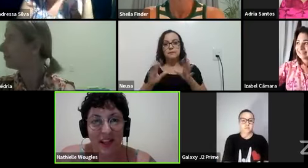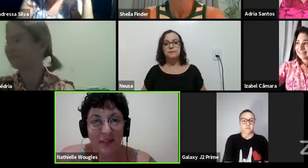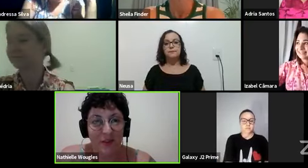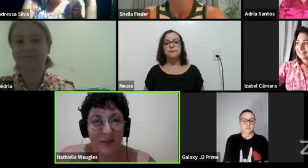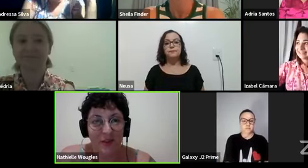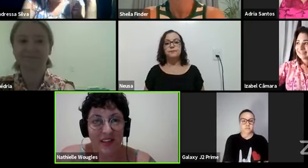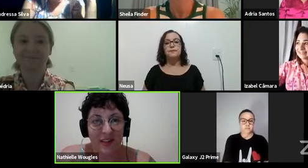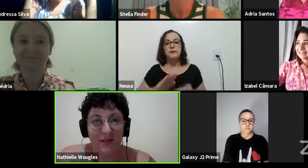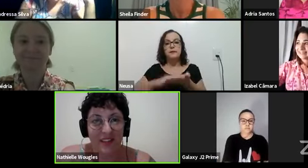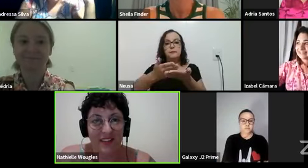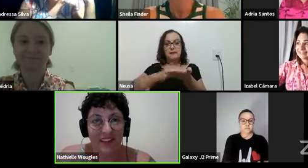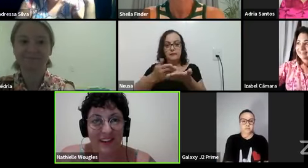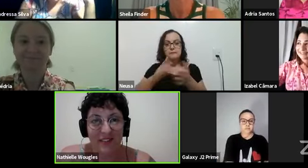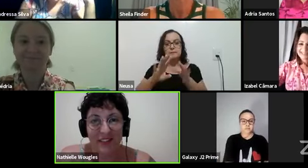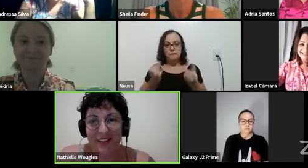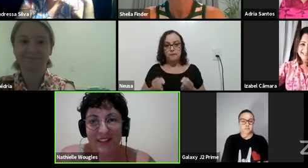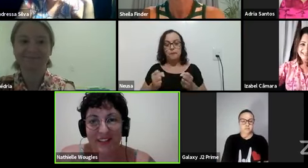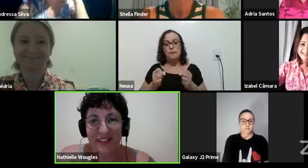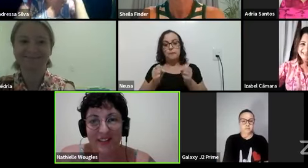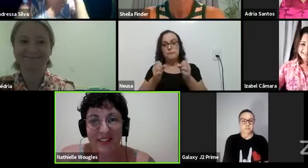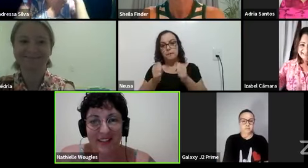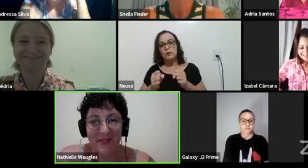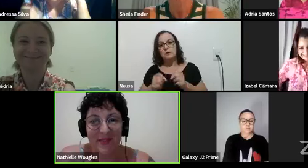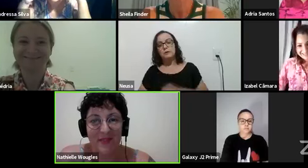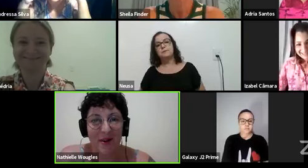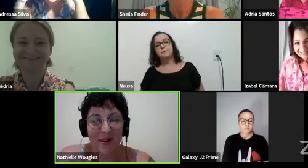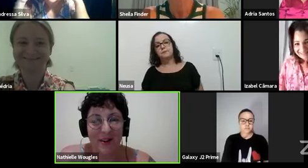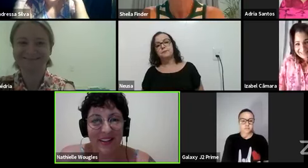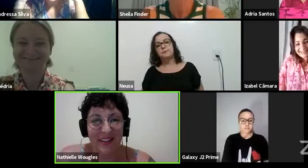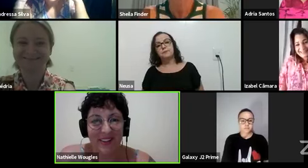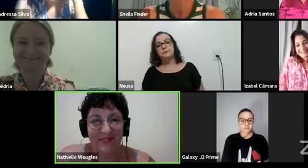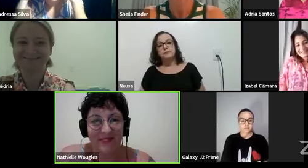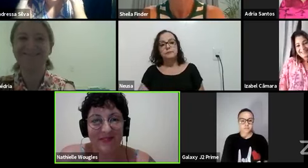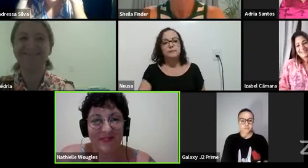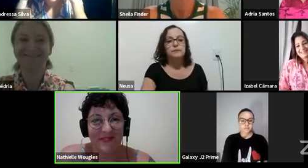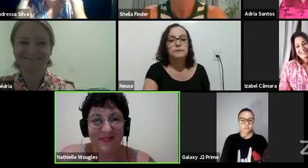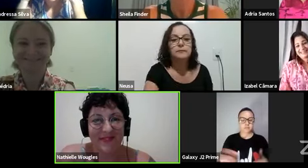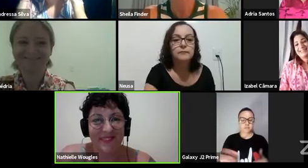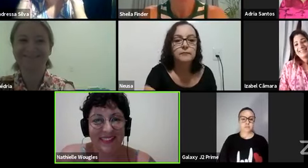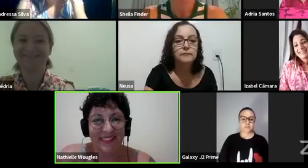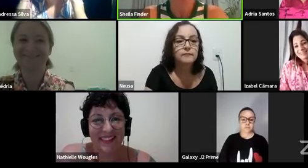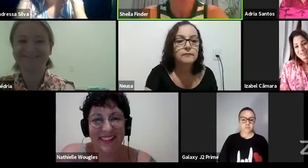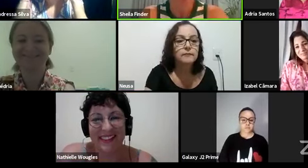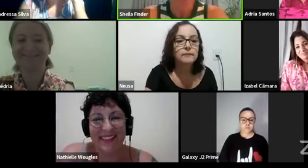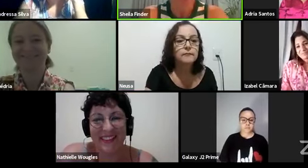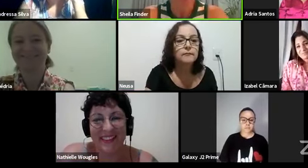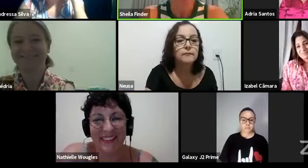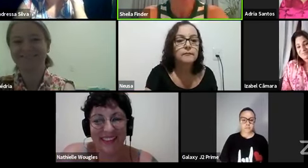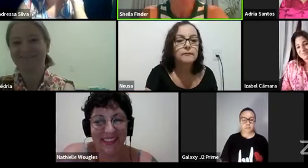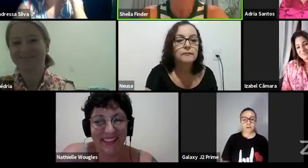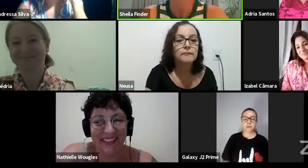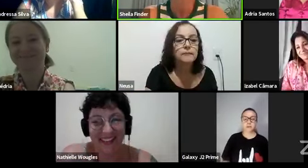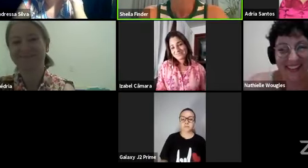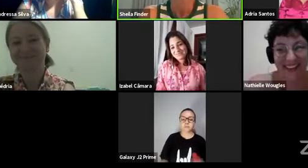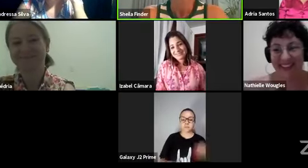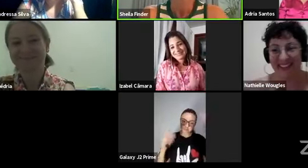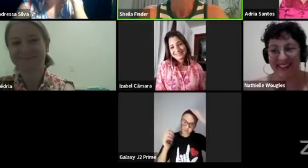Então, Sheila, pode começar contigo, então, já que a gente está fazendo na mesma ordem? Pode Então, ser tá comigo.